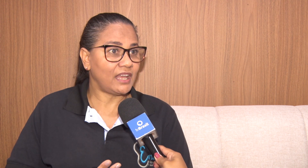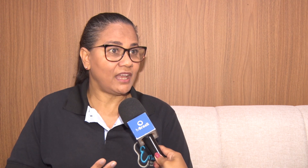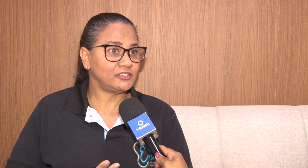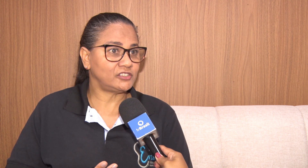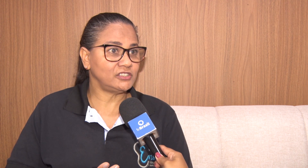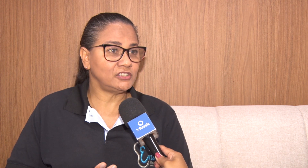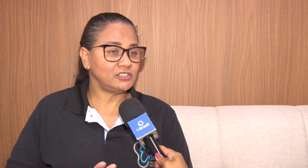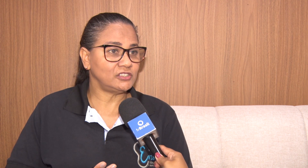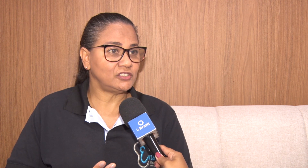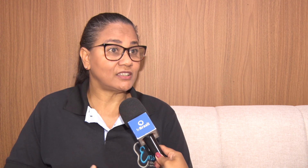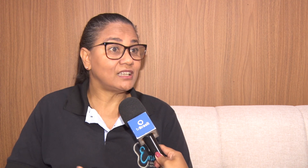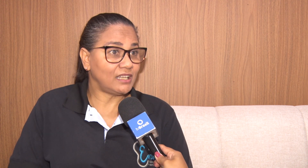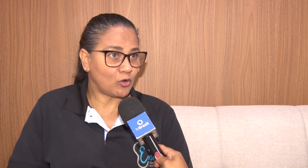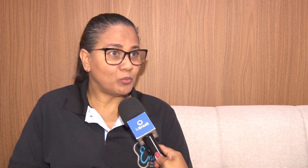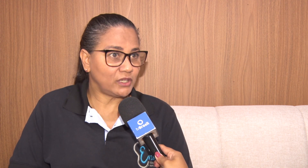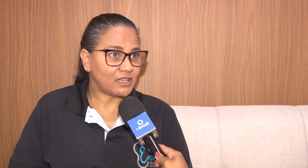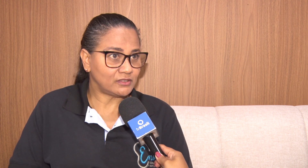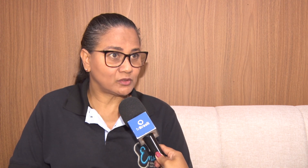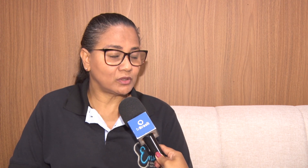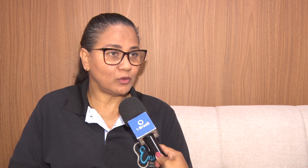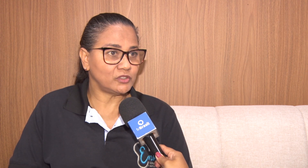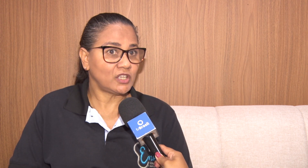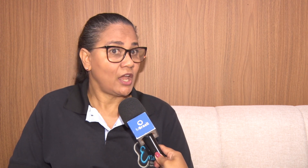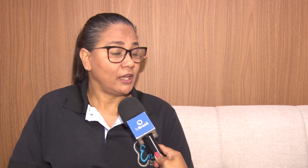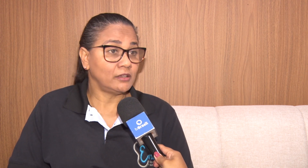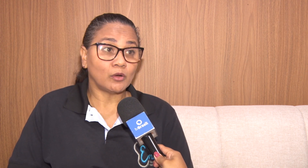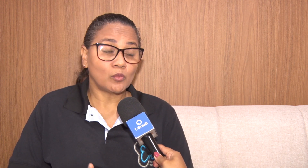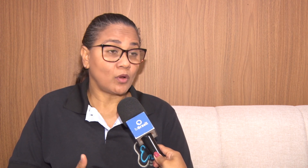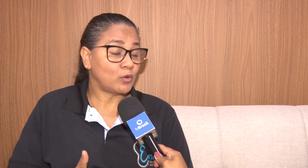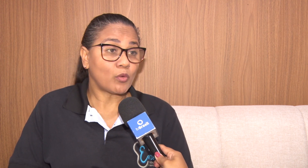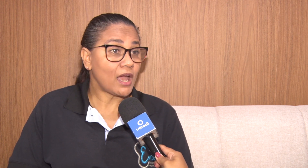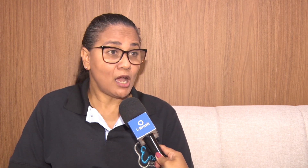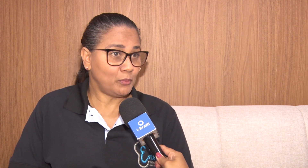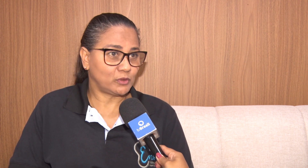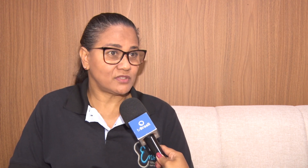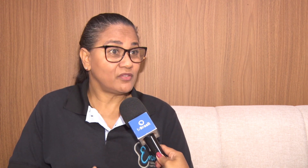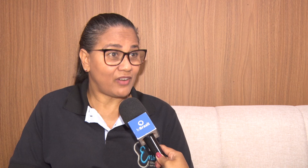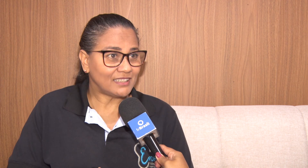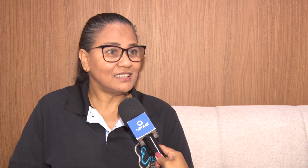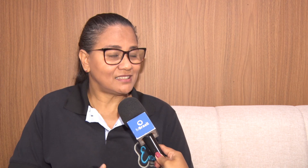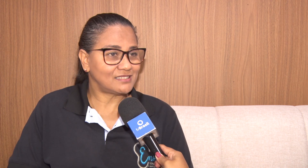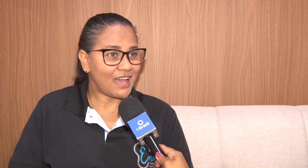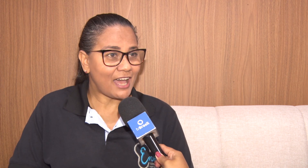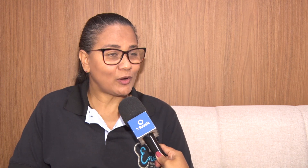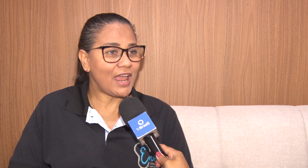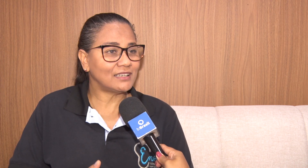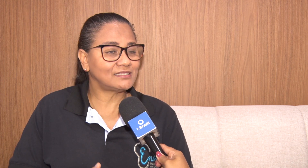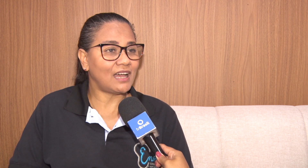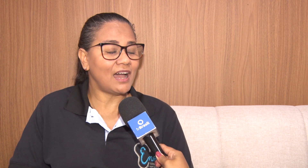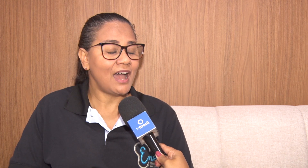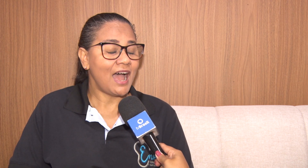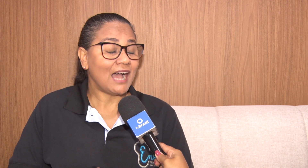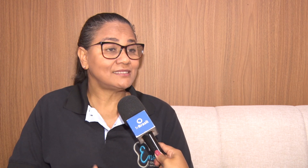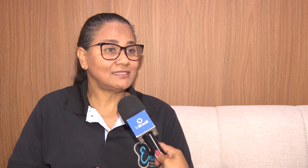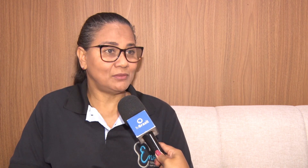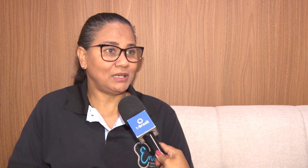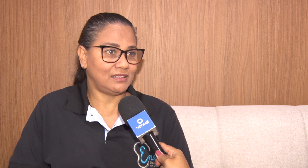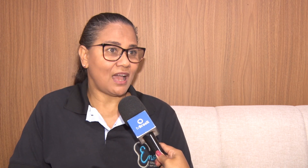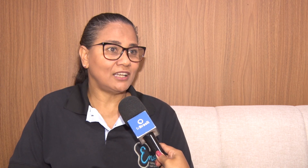né, de atender a comunidade surda hoje. Então, em qualquer âmbito, se faz necessário essa